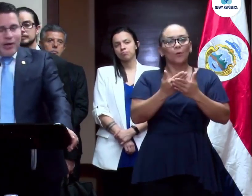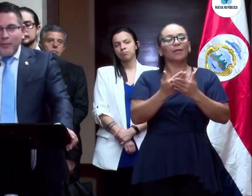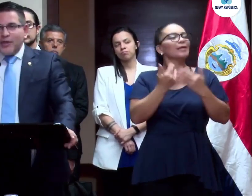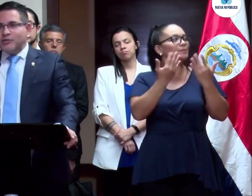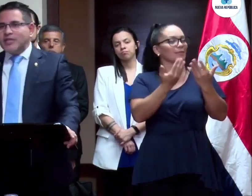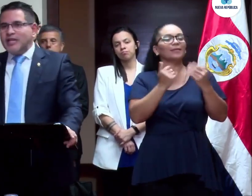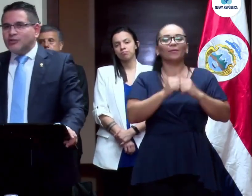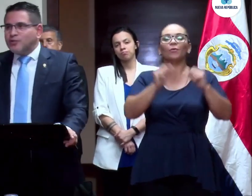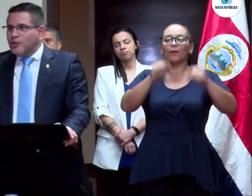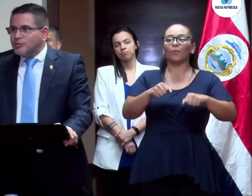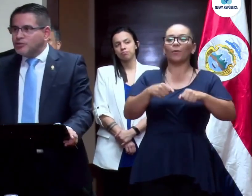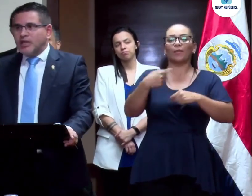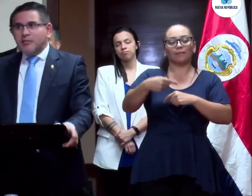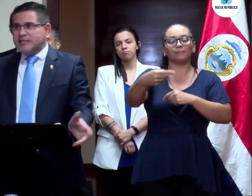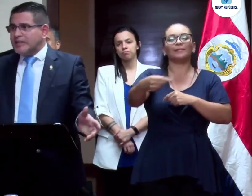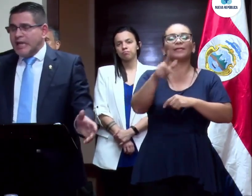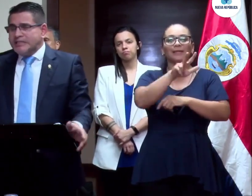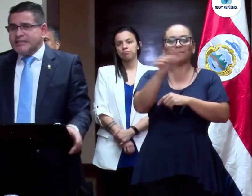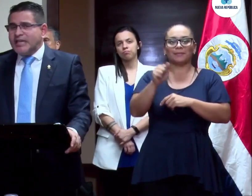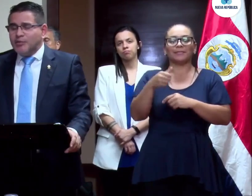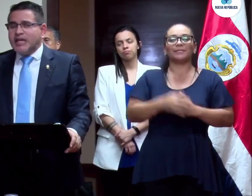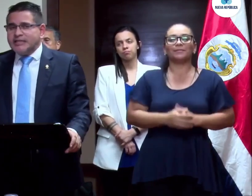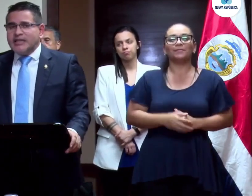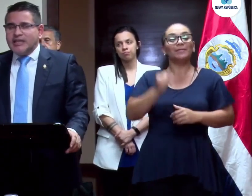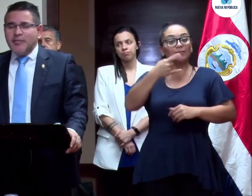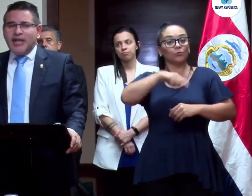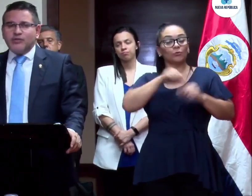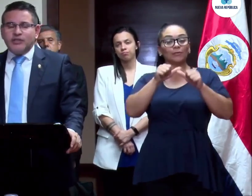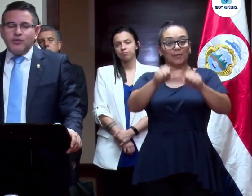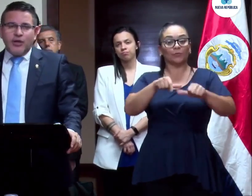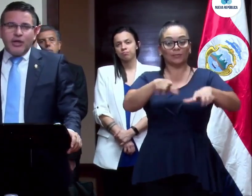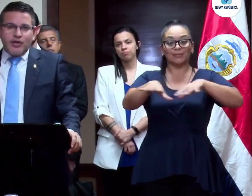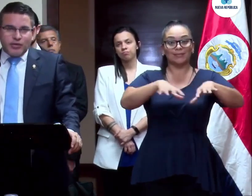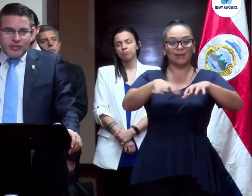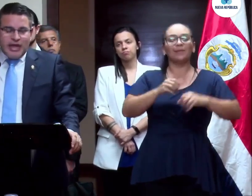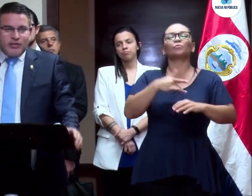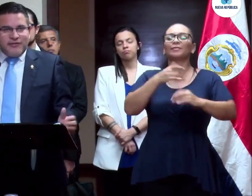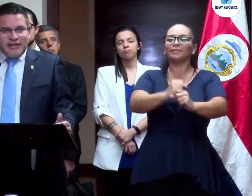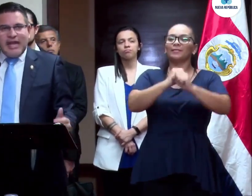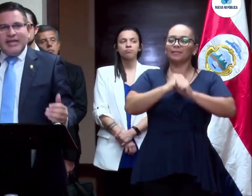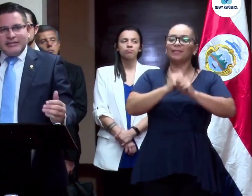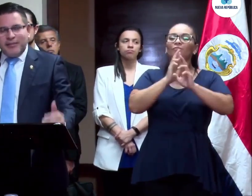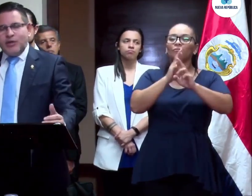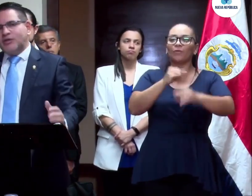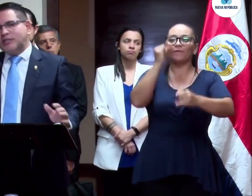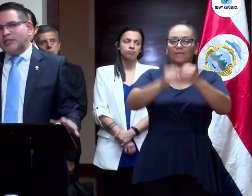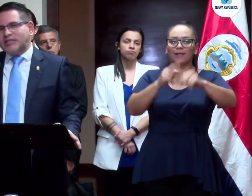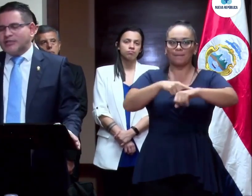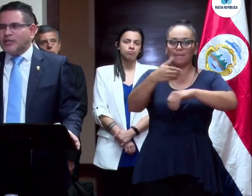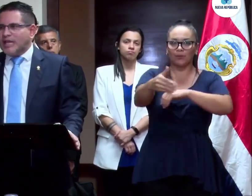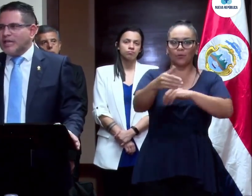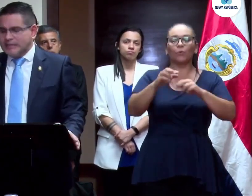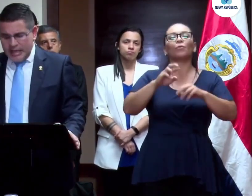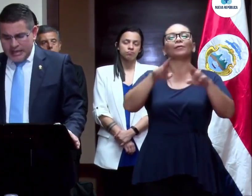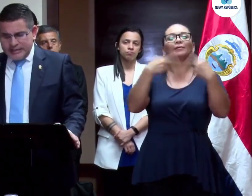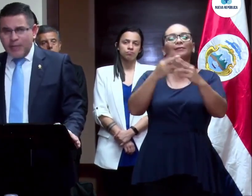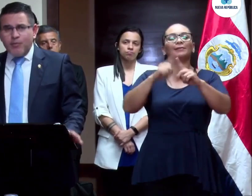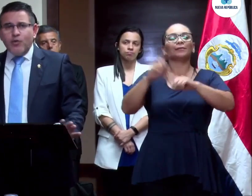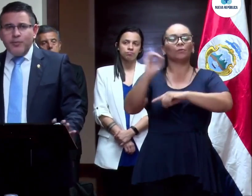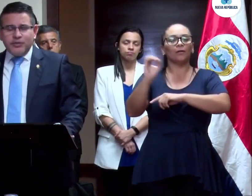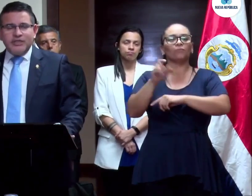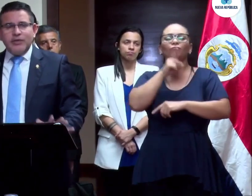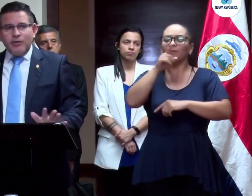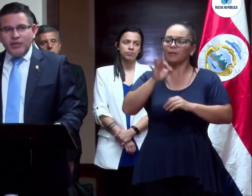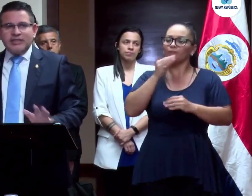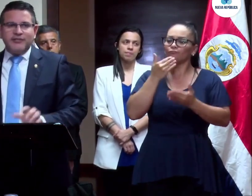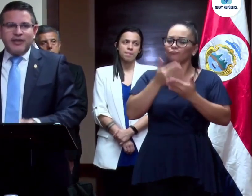expectativa de lo que puede suceder en estos próximos 3 meses. Si seguimos en esta dinámica, estoy seguro que los resultados al final de este periodo de sesiones extraordinarias serán